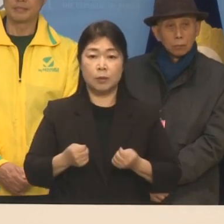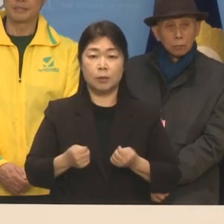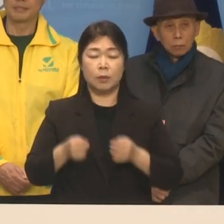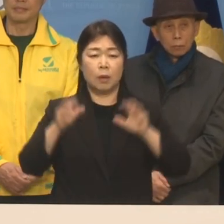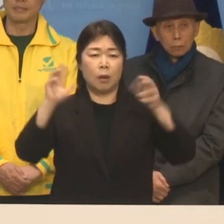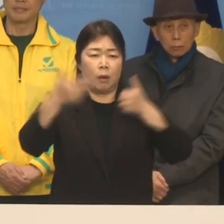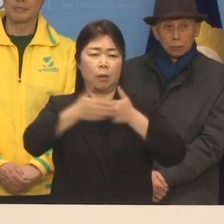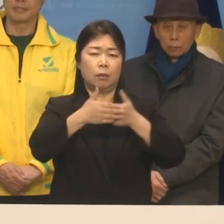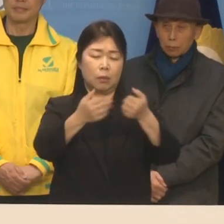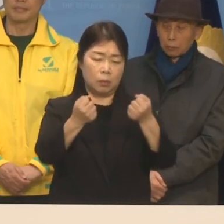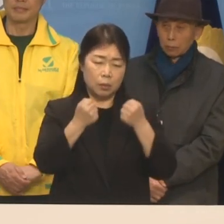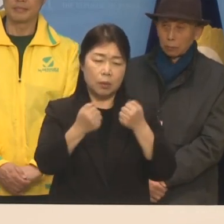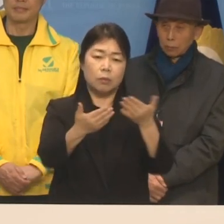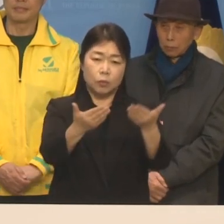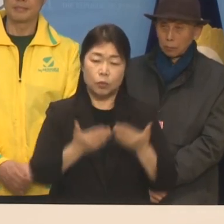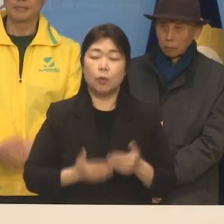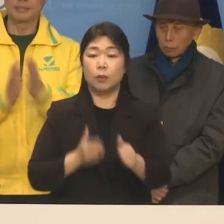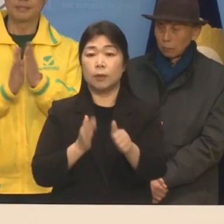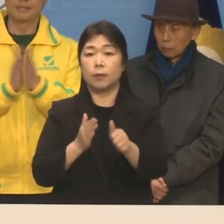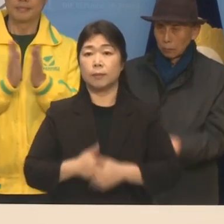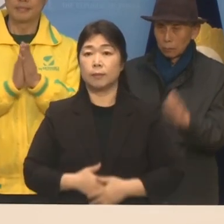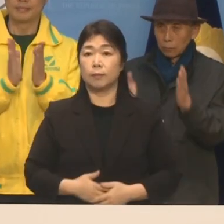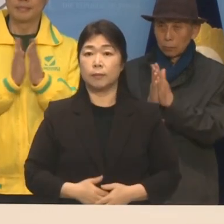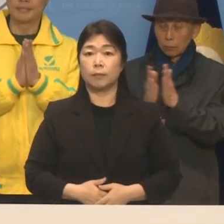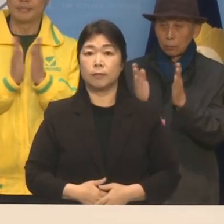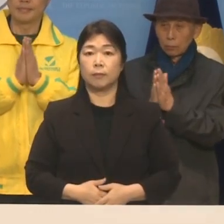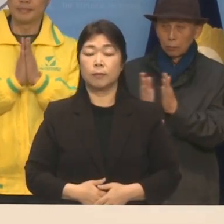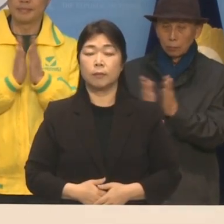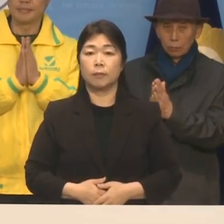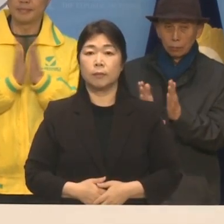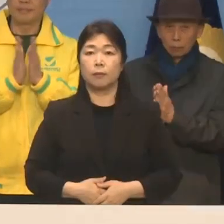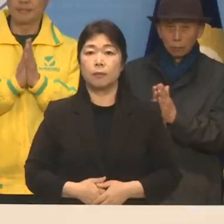응원 부탁드리겠습니다. 고맙습니다.